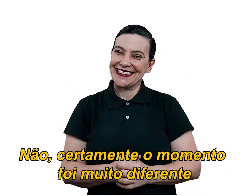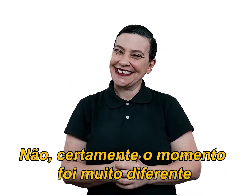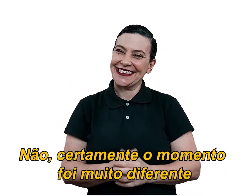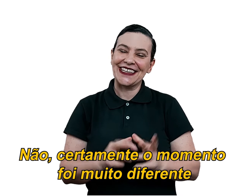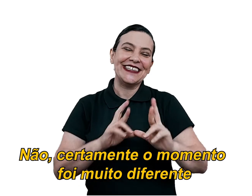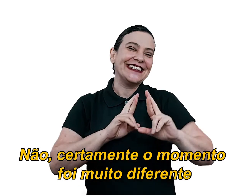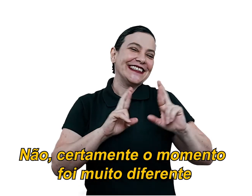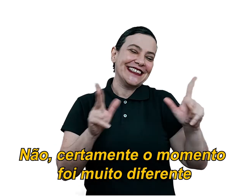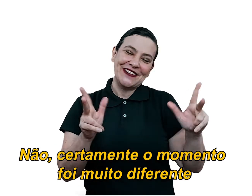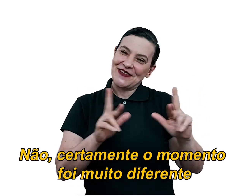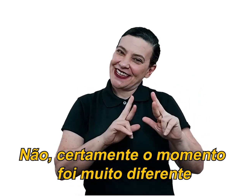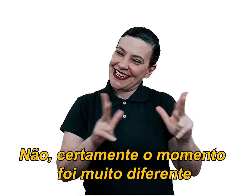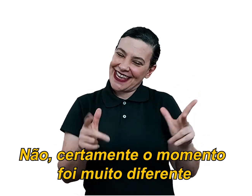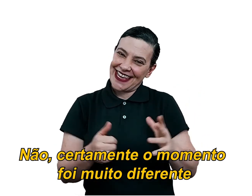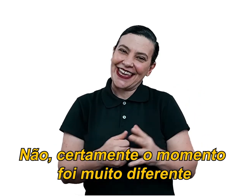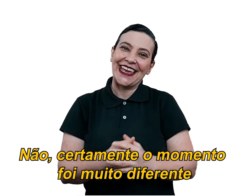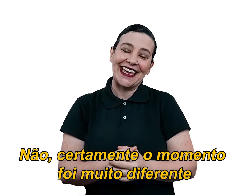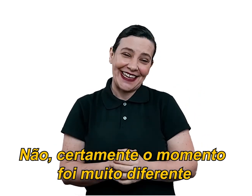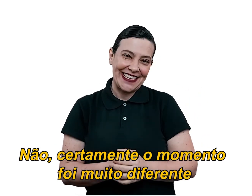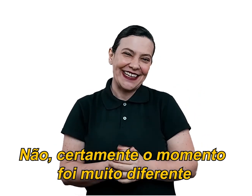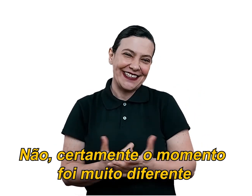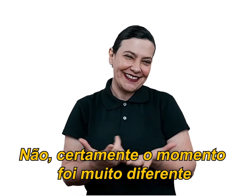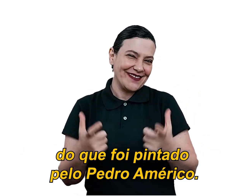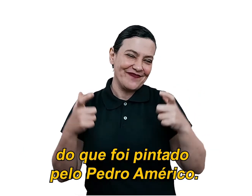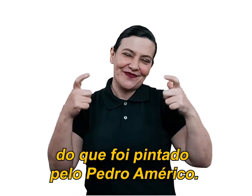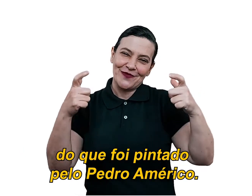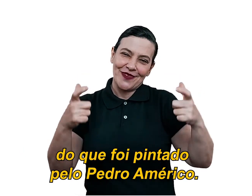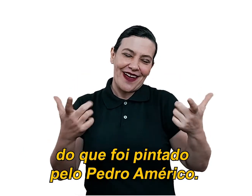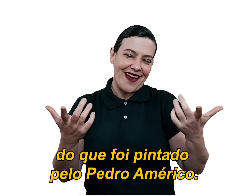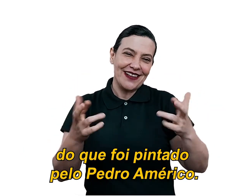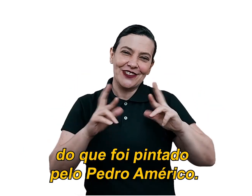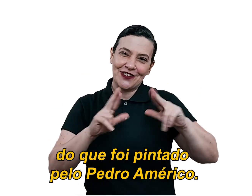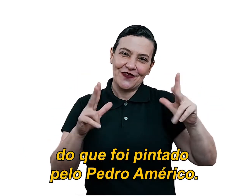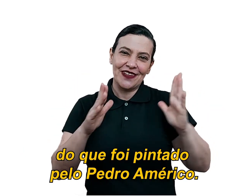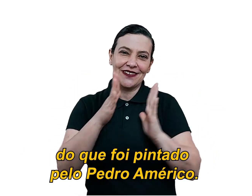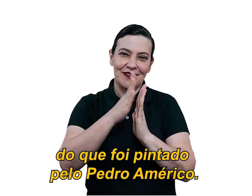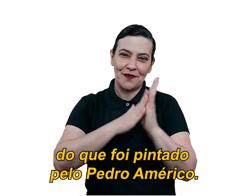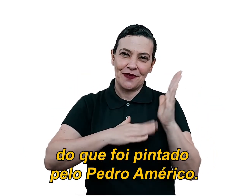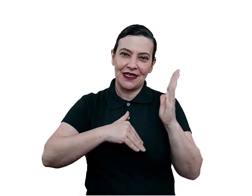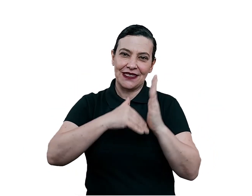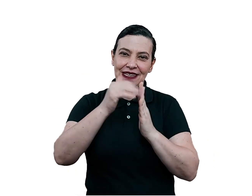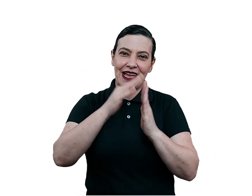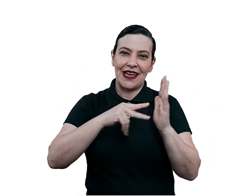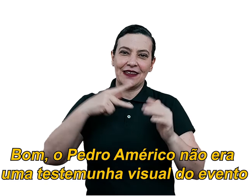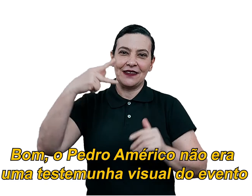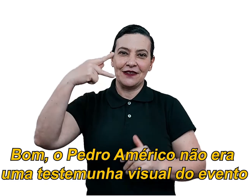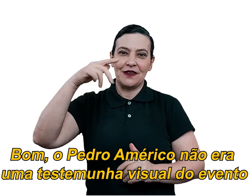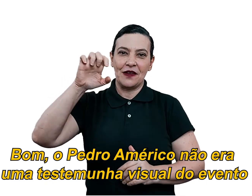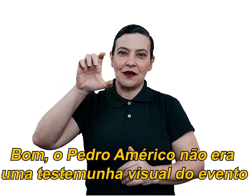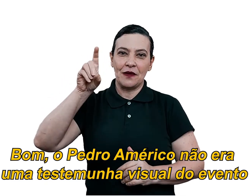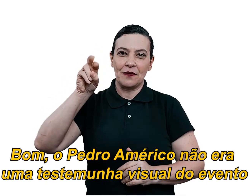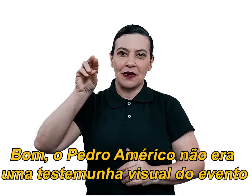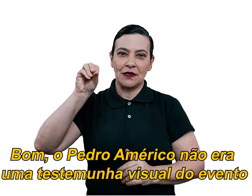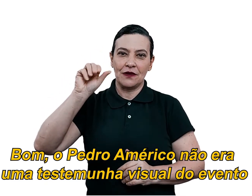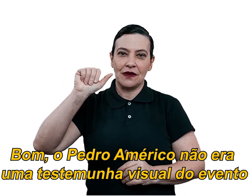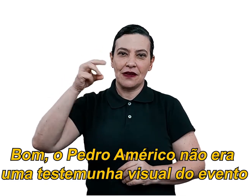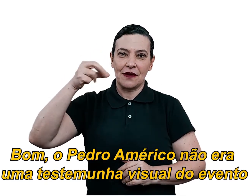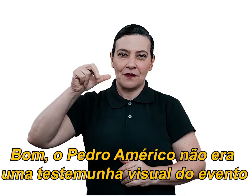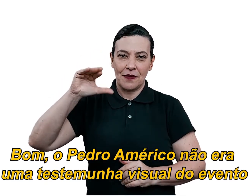Não, certamente o momento foi muito diferente do que foi pintado pelo Pedro Américo. Uhum. Bom, Pedro Américo